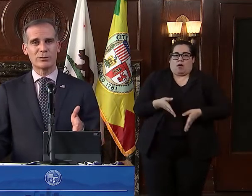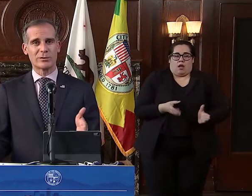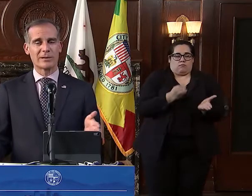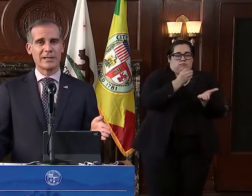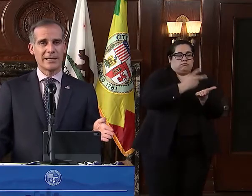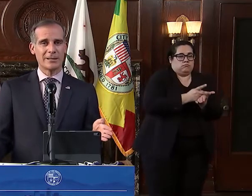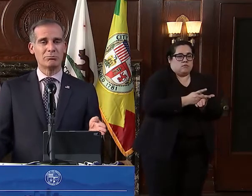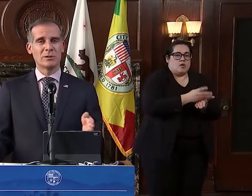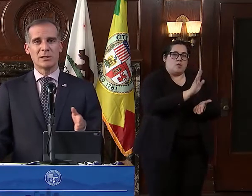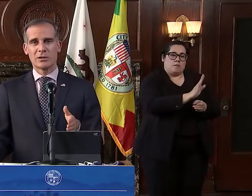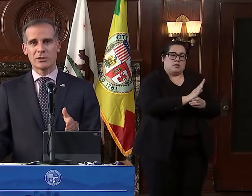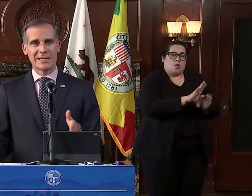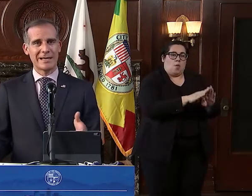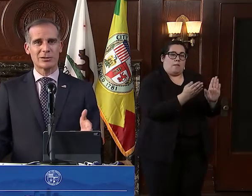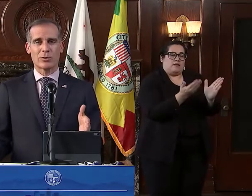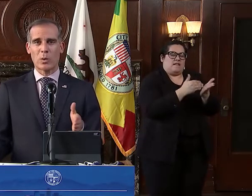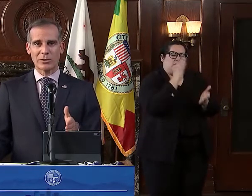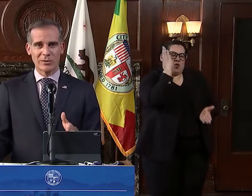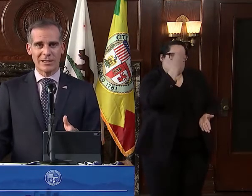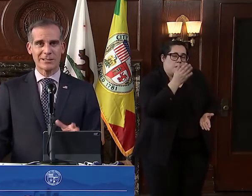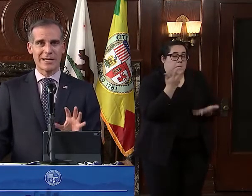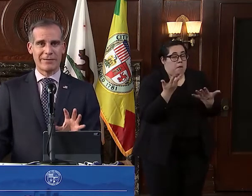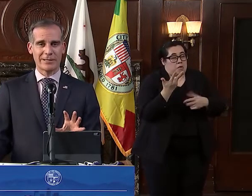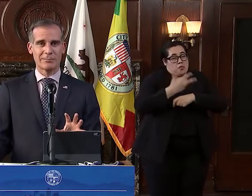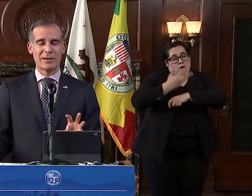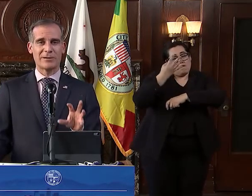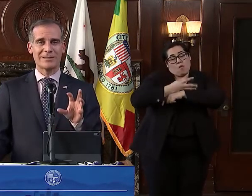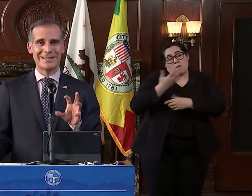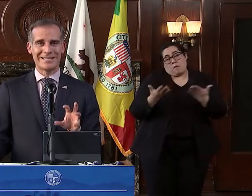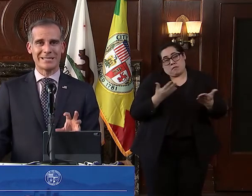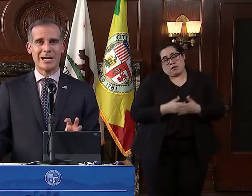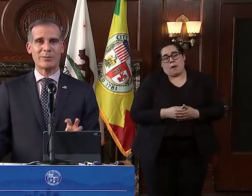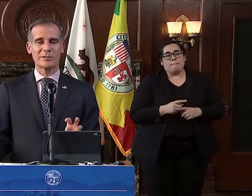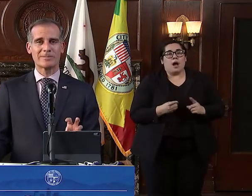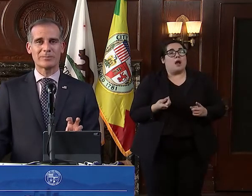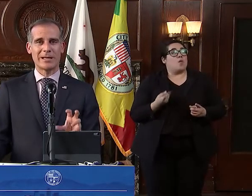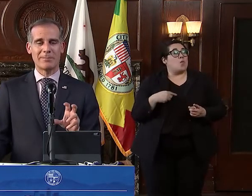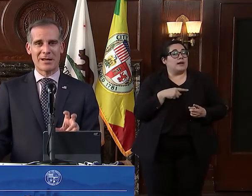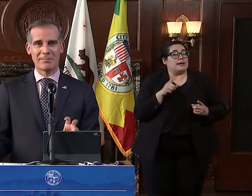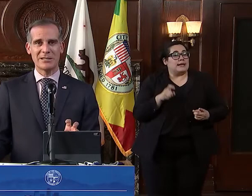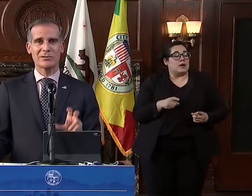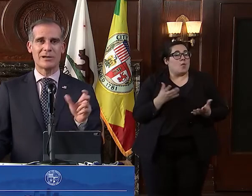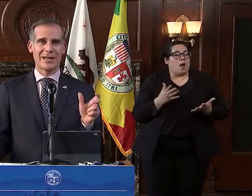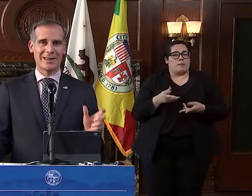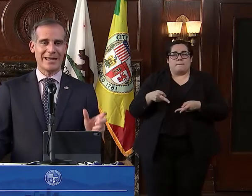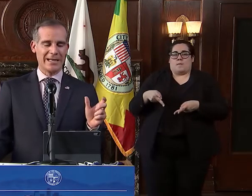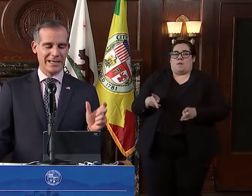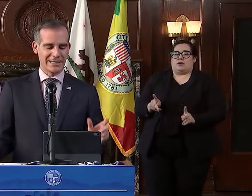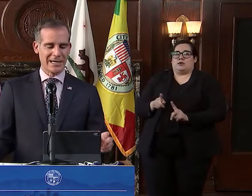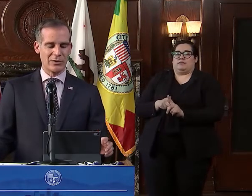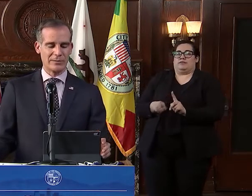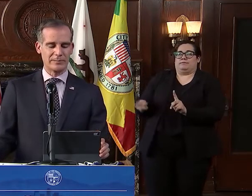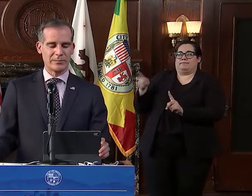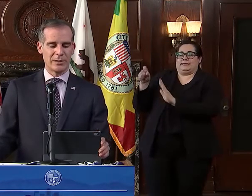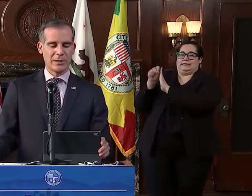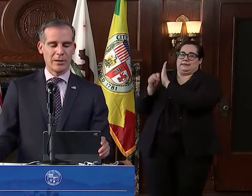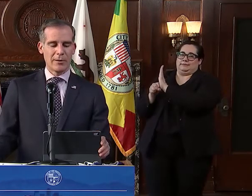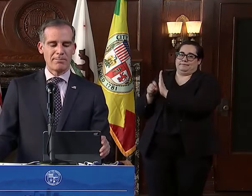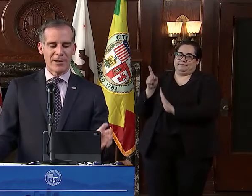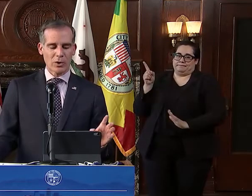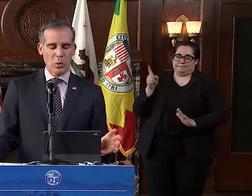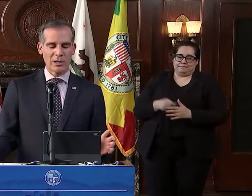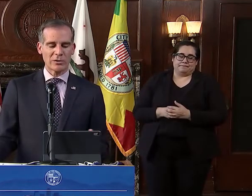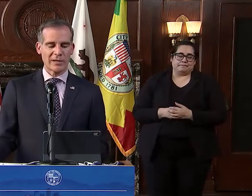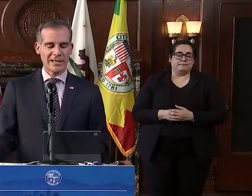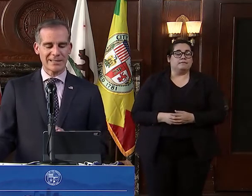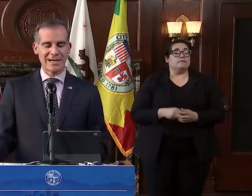el futuro, en 3 o 4 días tal vez, pero necesitamos el permiso del Estado.